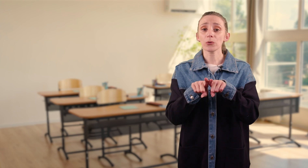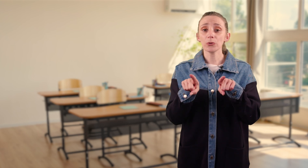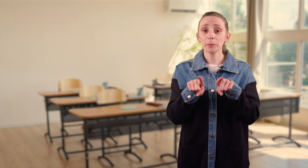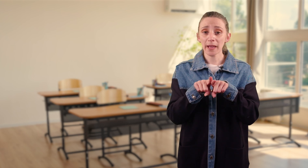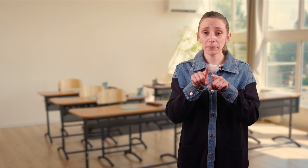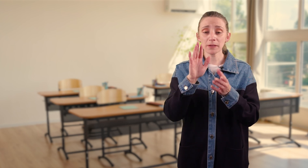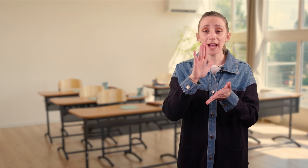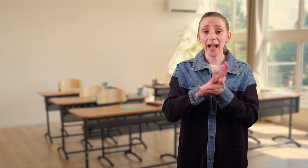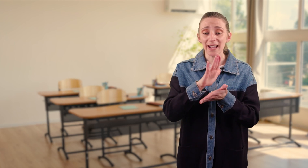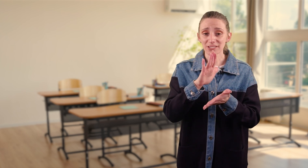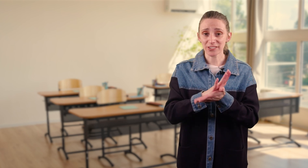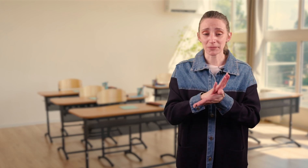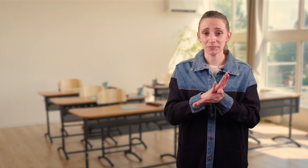le même âge,